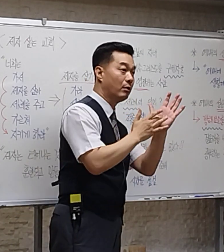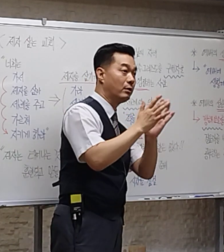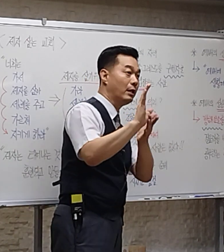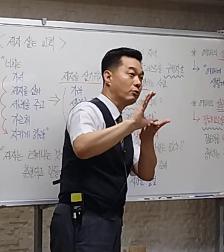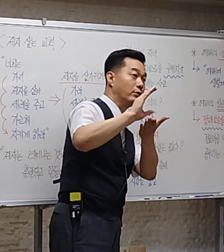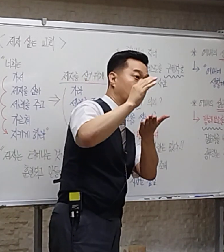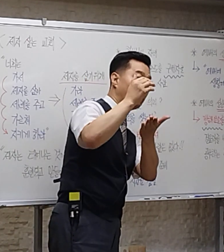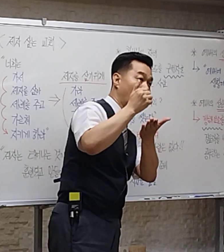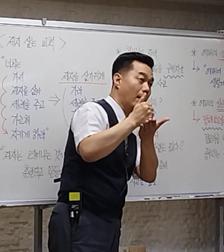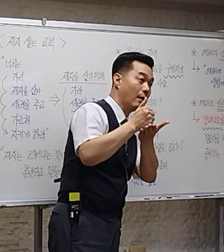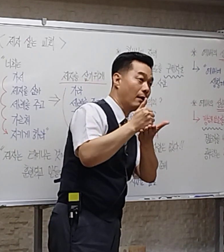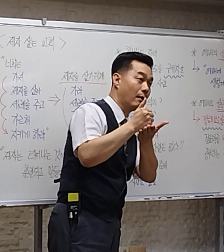예수 그리스도의